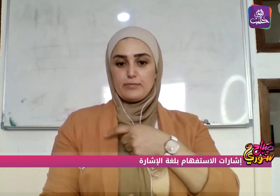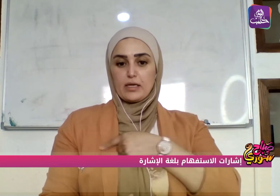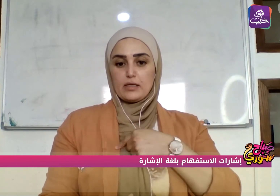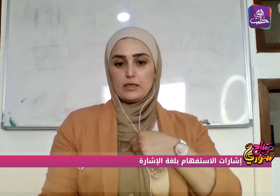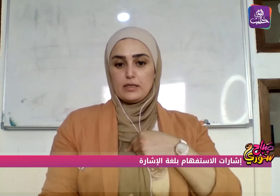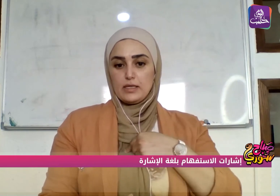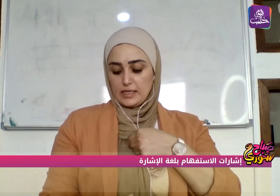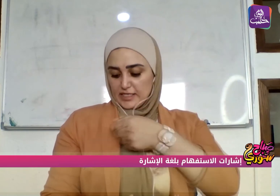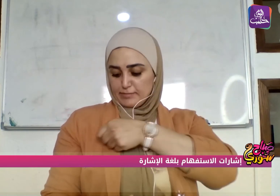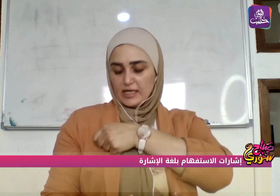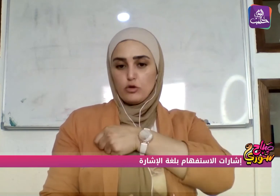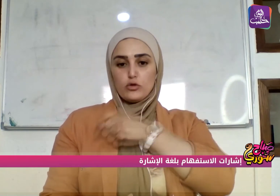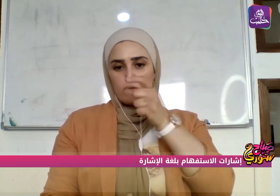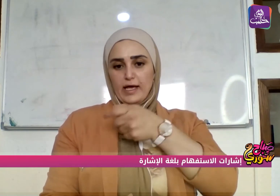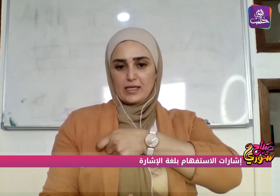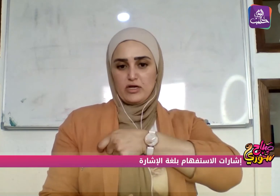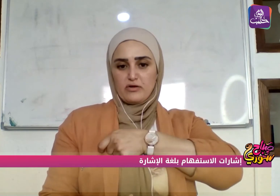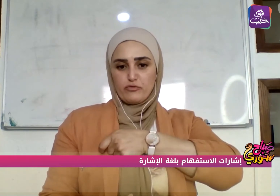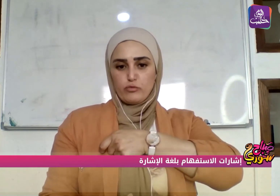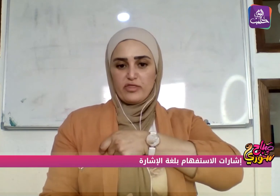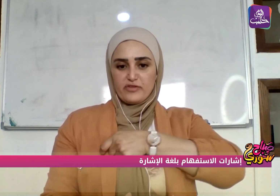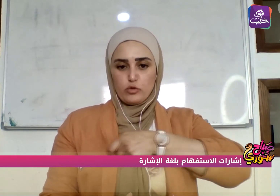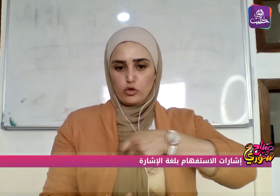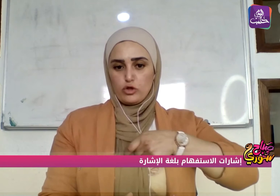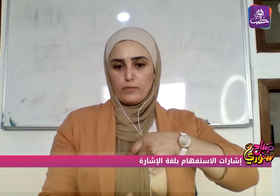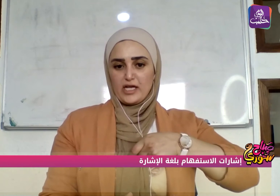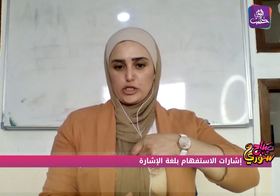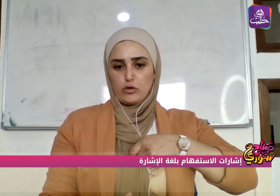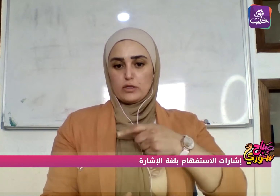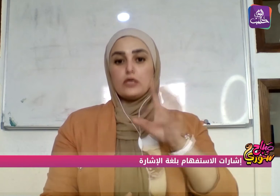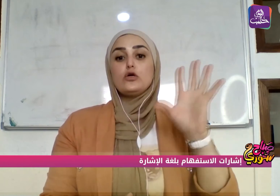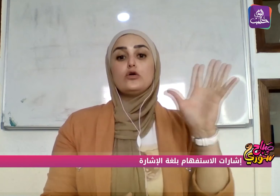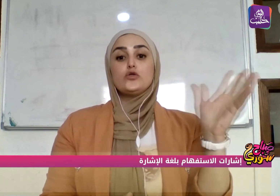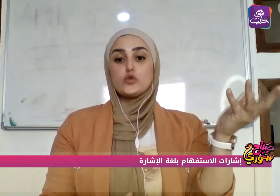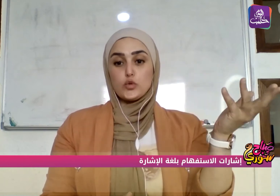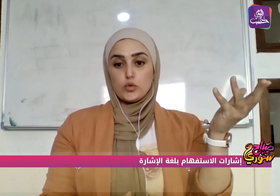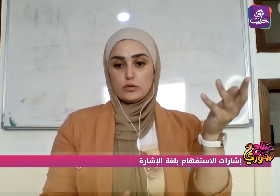اسمك، اسمك اللي هون كلياتنا بنعرف انه في الموظفين بيكون هون لهم باجه هون، شو